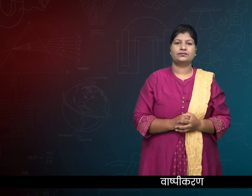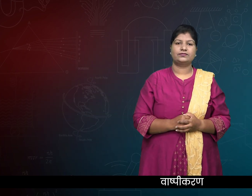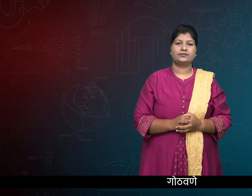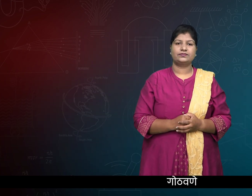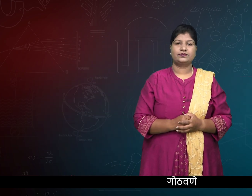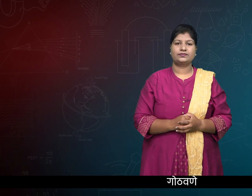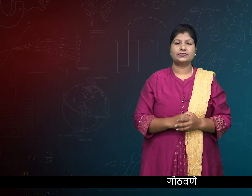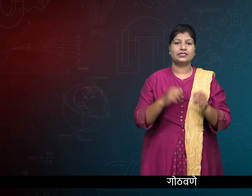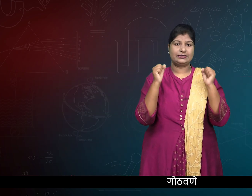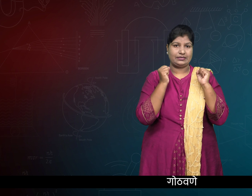गोठवणे,